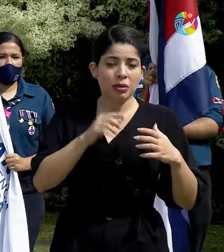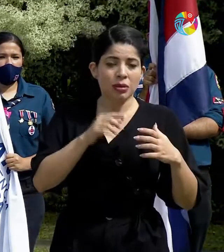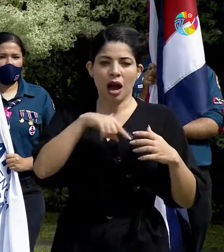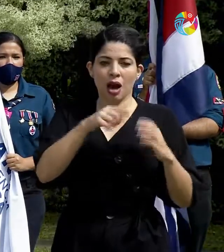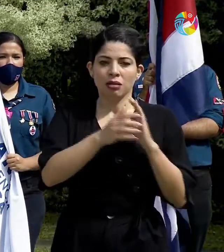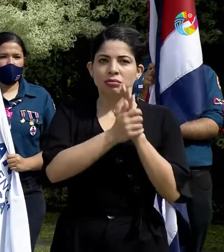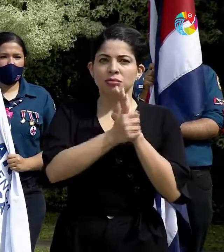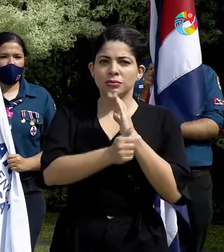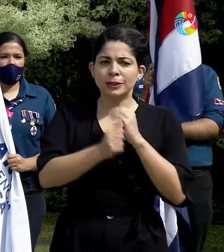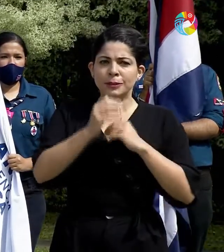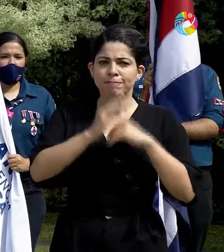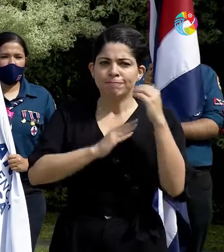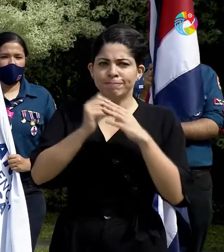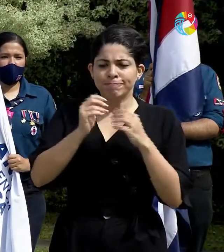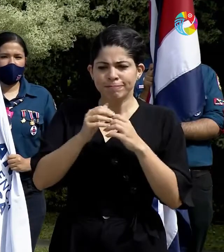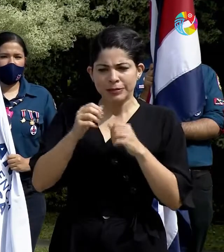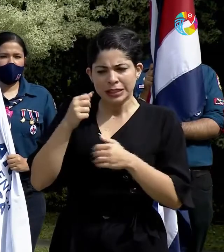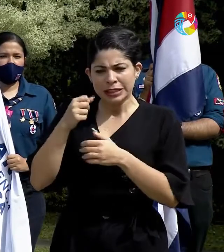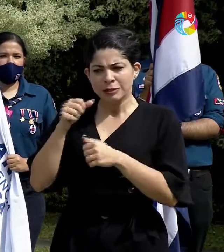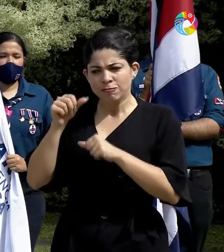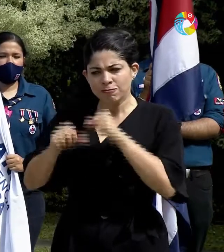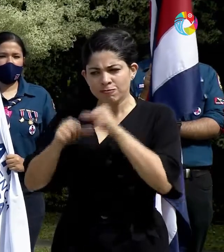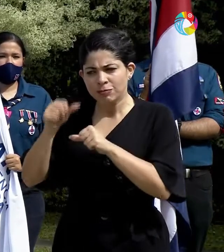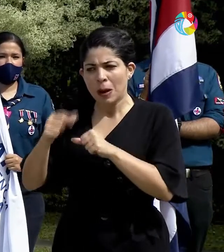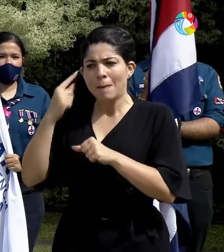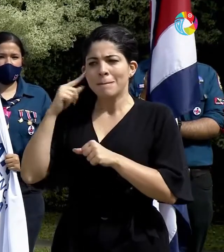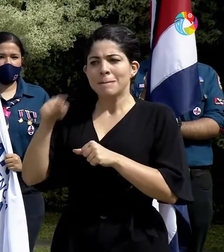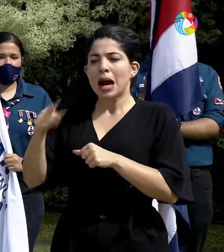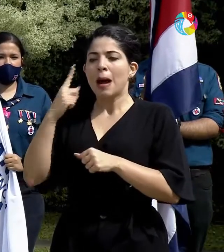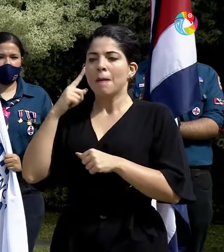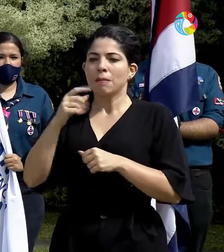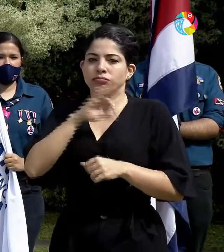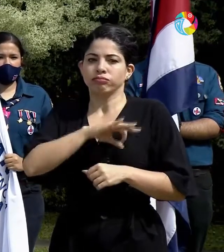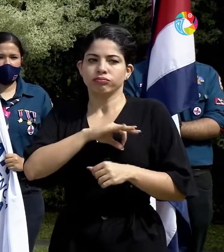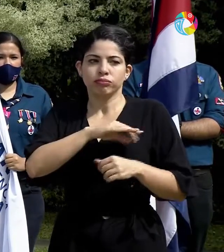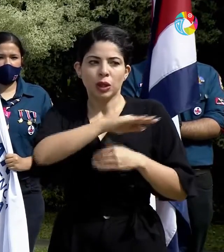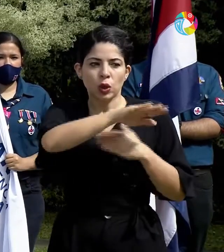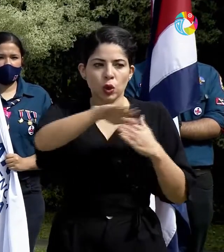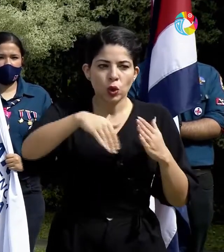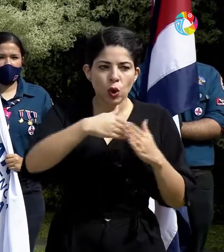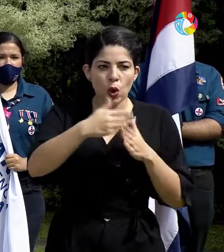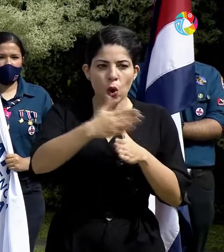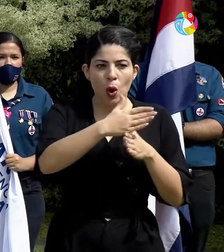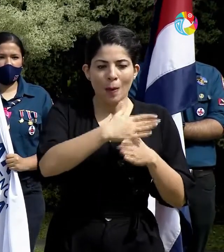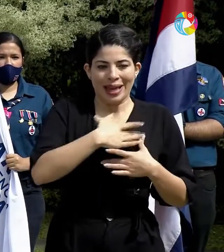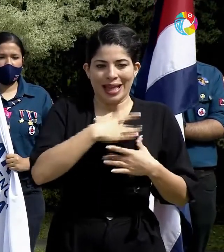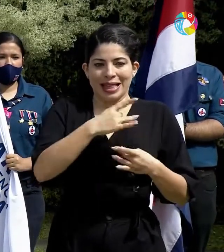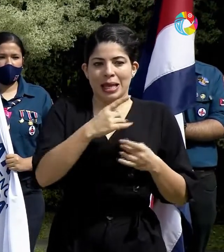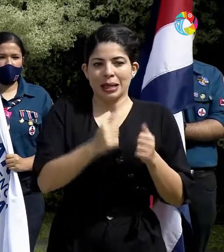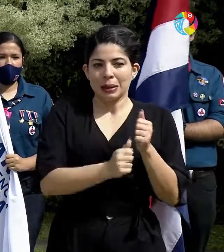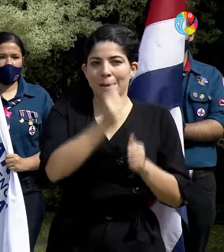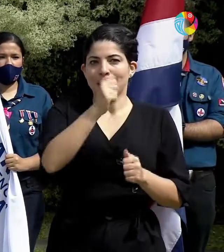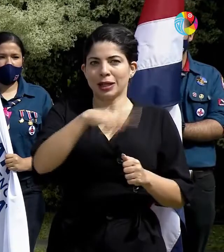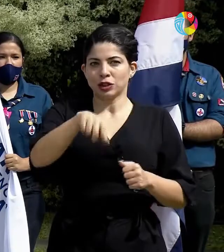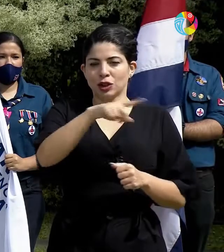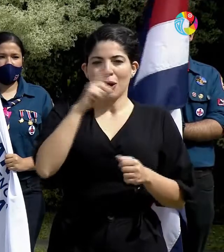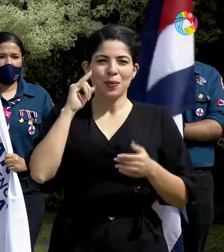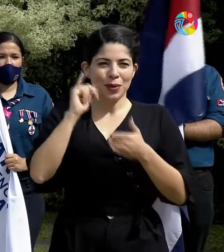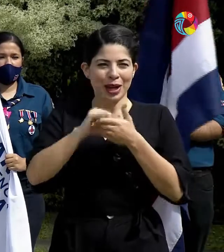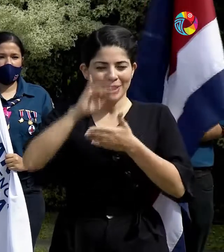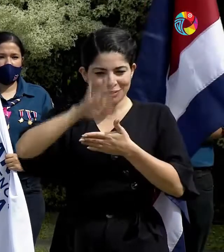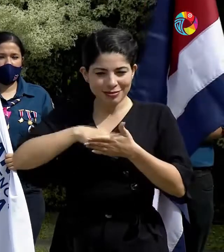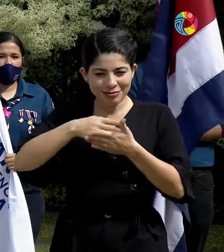construir para lo que perdura sobre lo común, lo compartido y lo que es mejor para el interés general. Por eso, a la par de la cronología